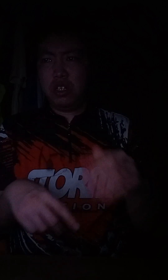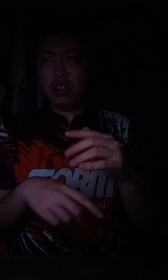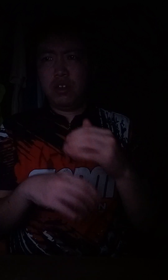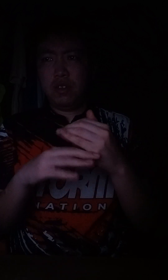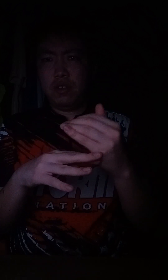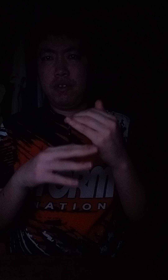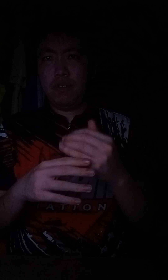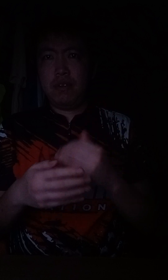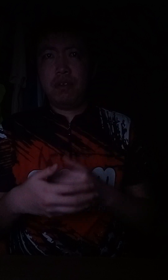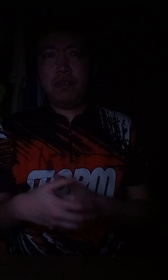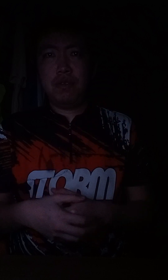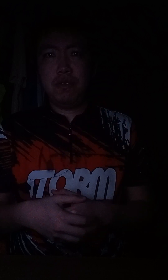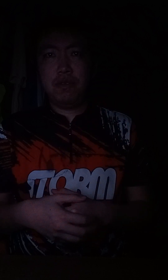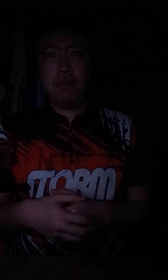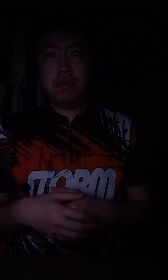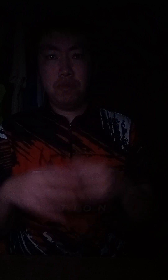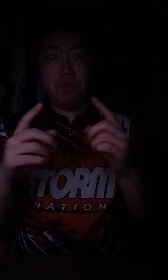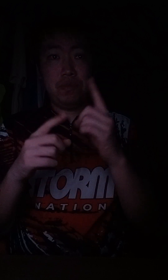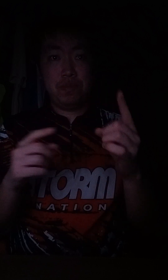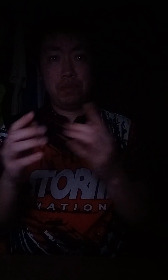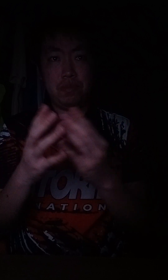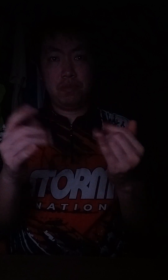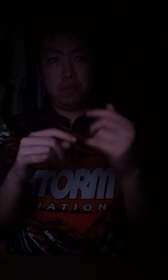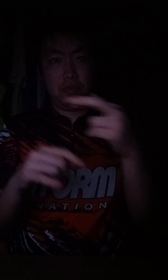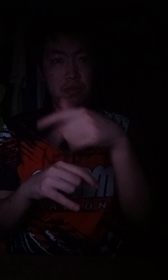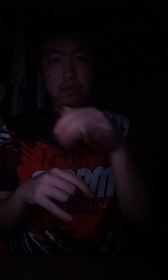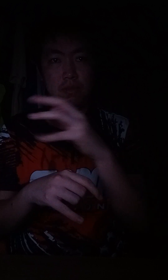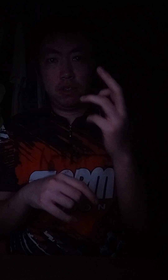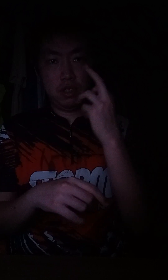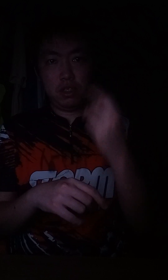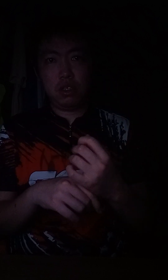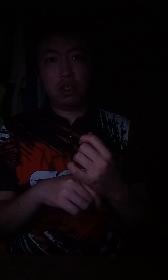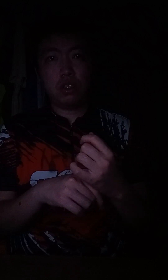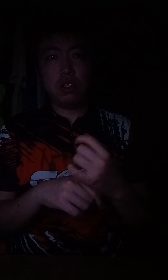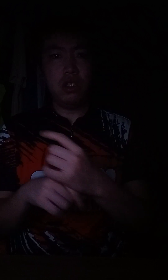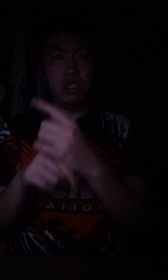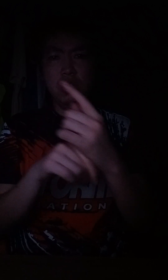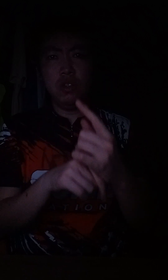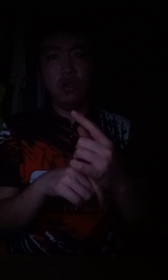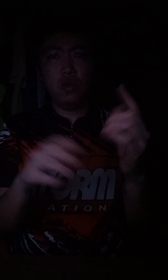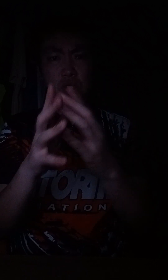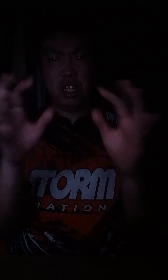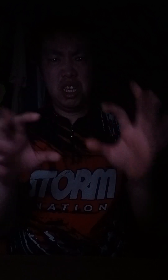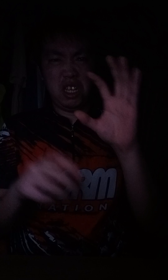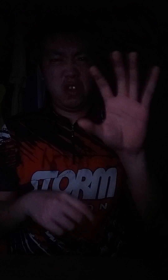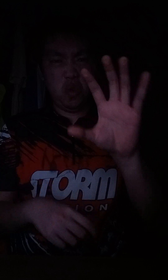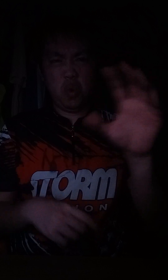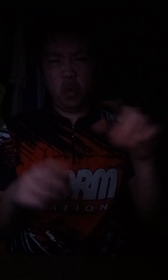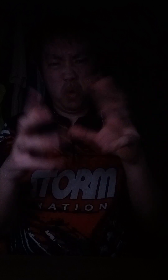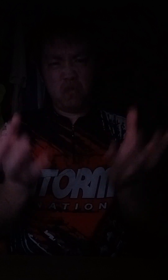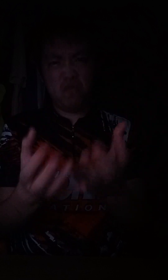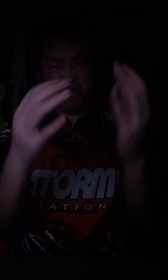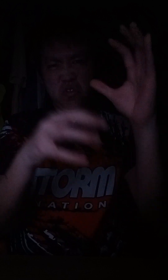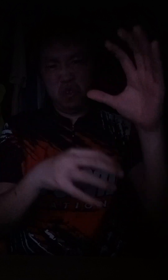겁니다. 지난 1일부터 관련 법률 시행령 개정으로 공중 화장실에 휴지통이 없어지며 일어난